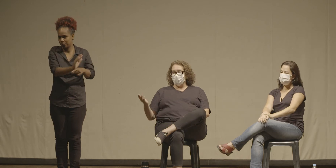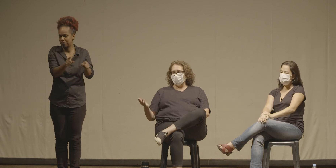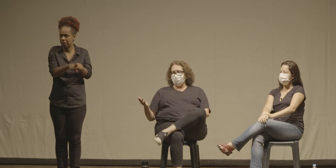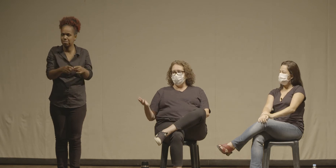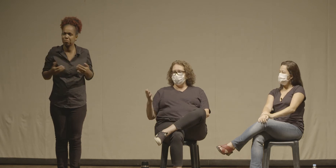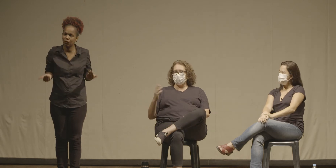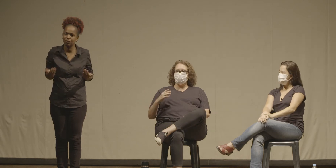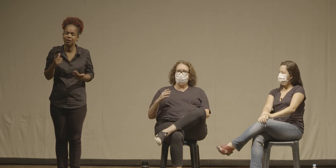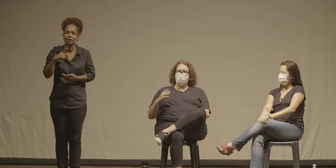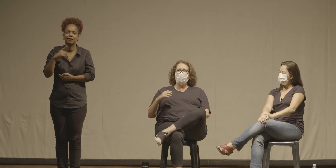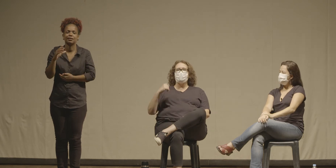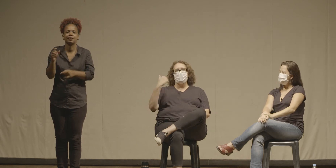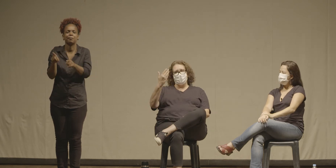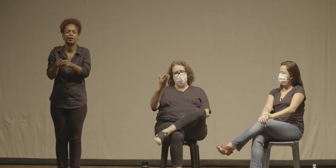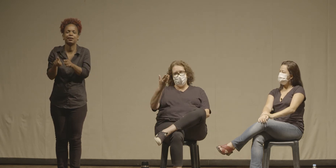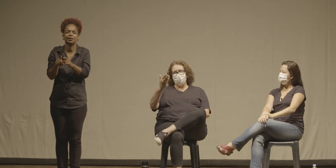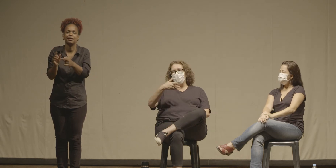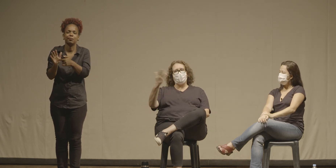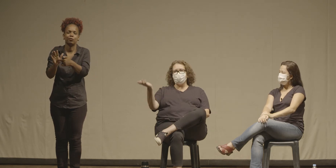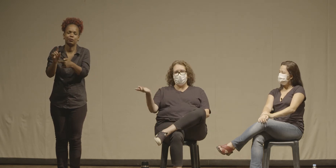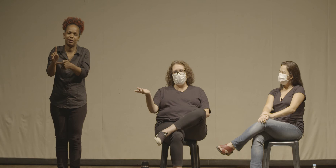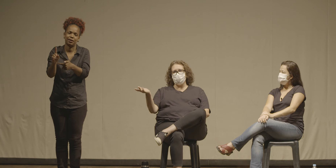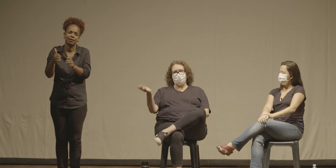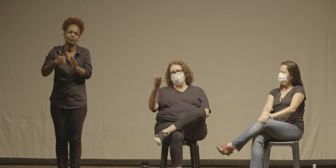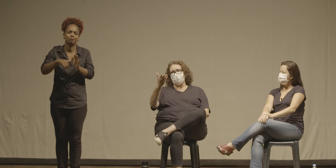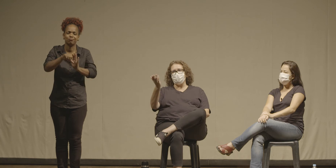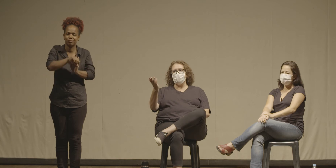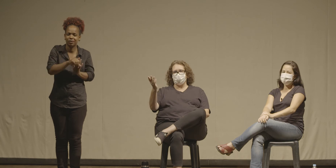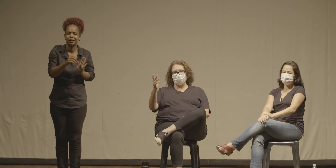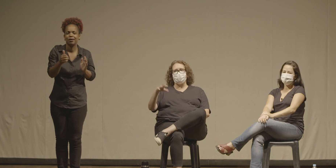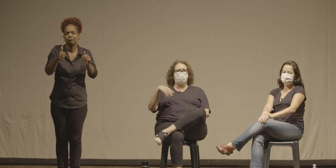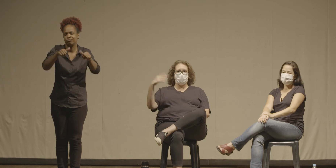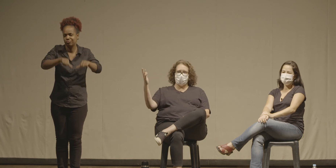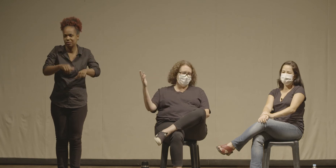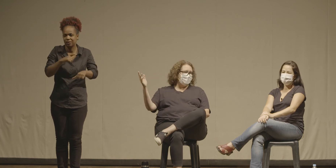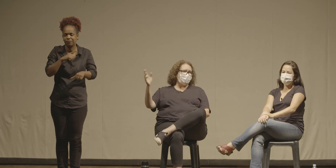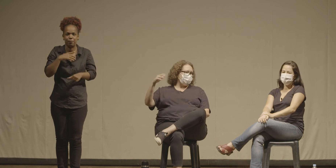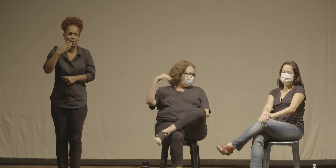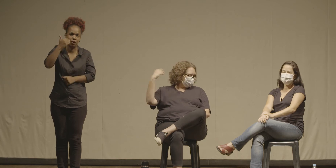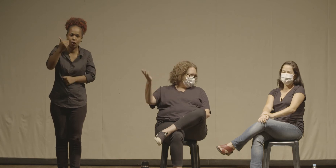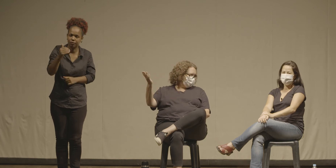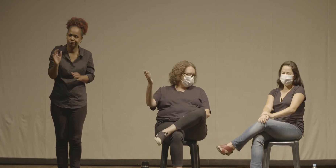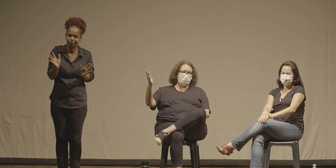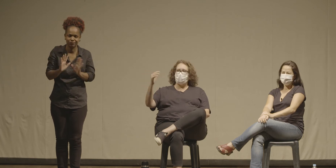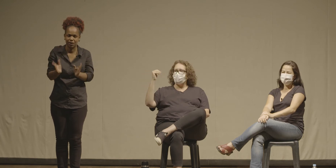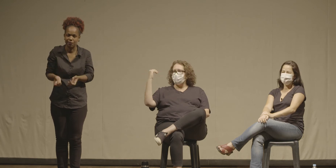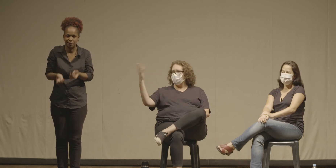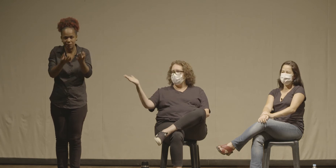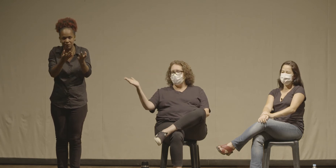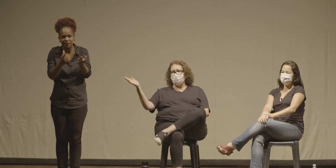Então, assim, a crise nos trouxe também, não o melhor cenário, porque a gente sabe que o melhor cenário seria vender o